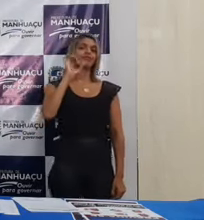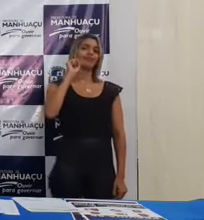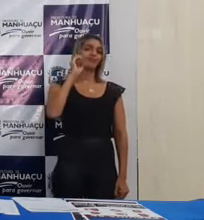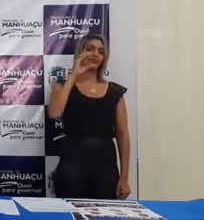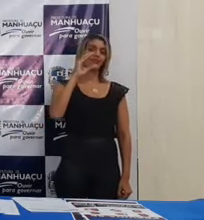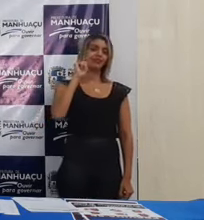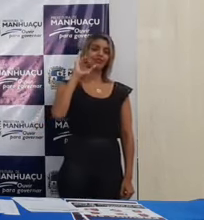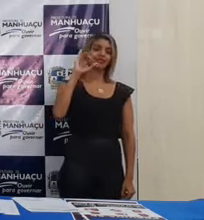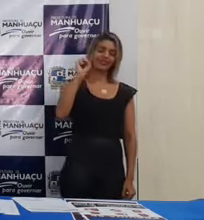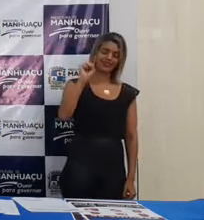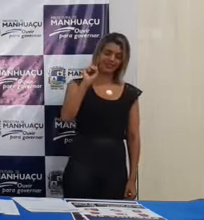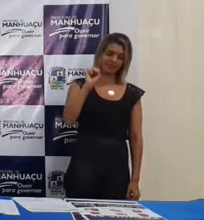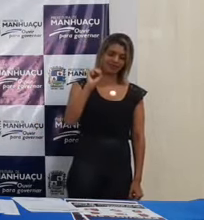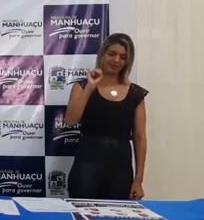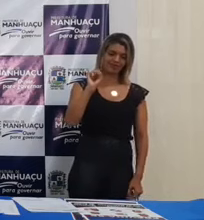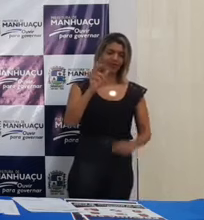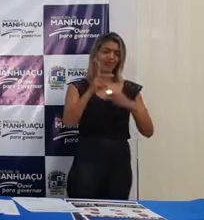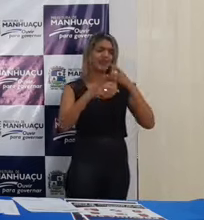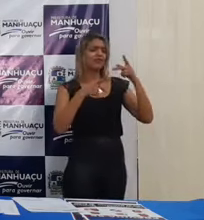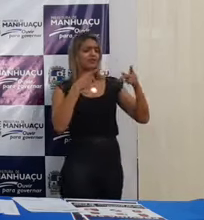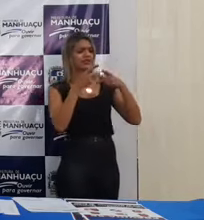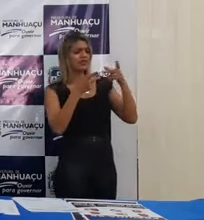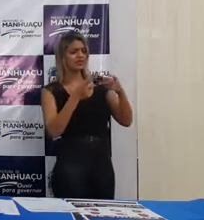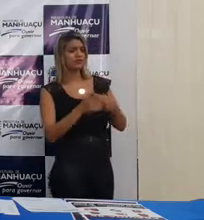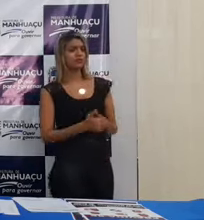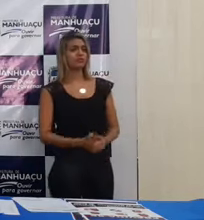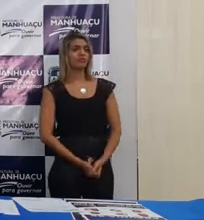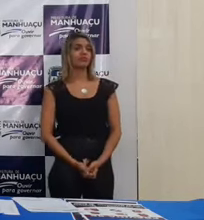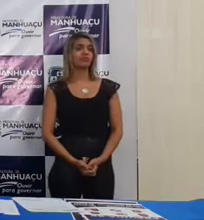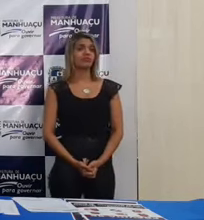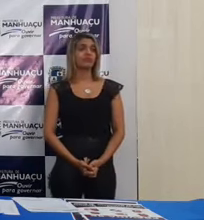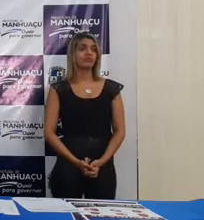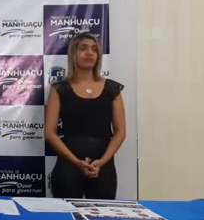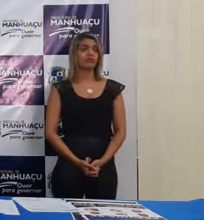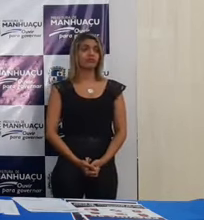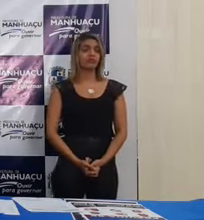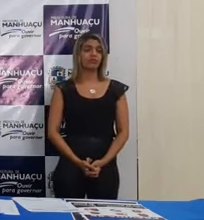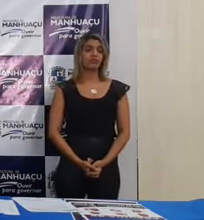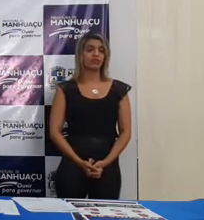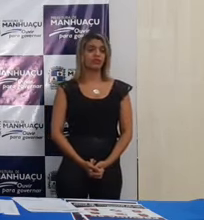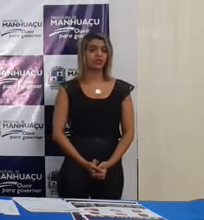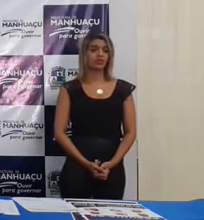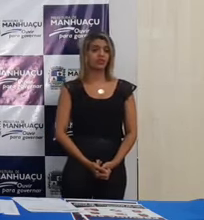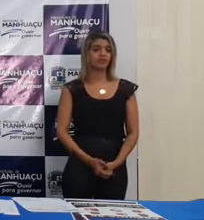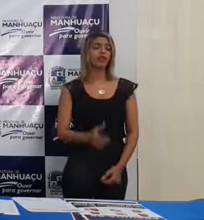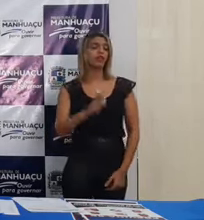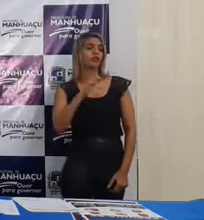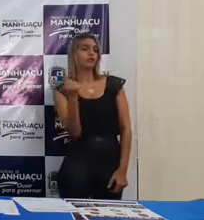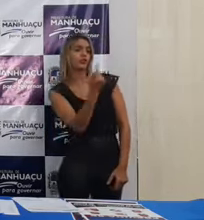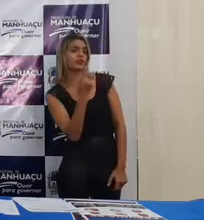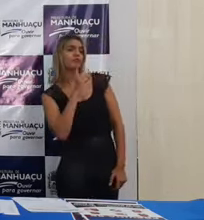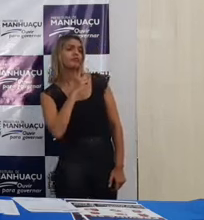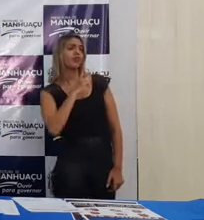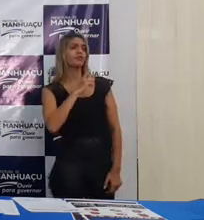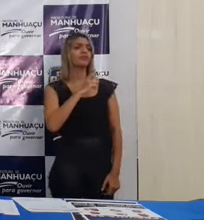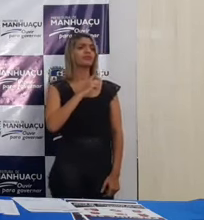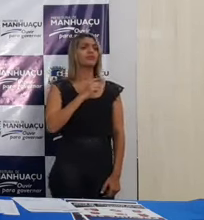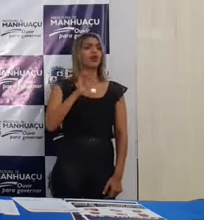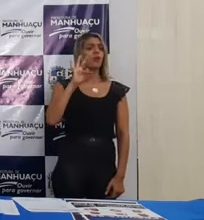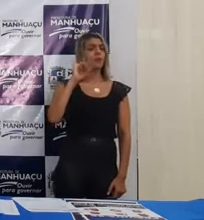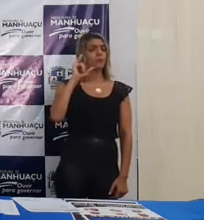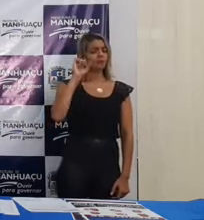4.205 empresas. É subhumano o trabalho sendo feito. Eu estou como fiscal trabalhando das 8 até as 8, 9 horas. A gente